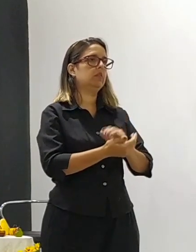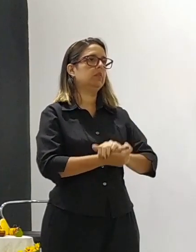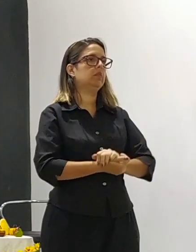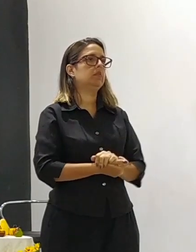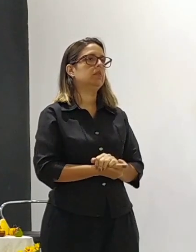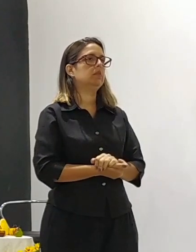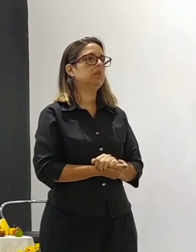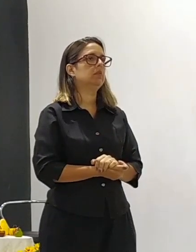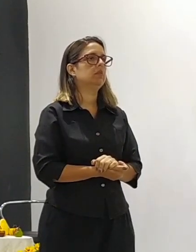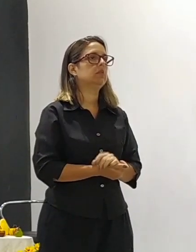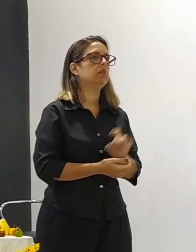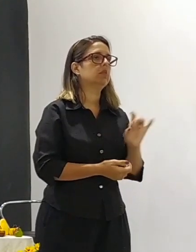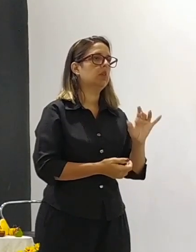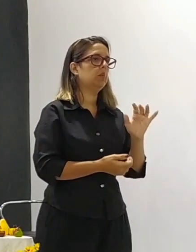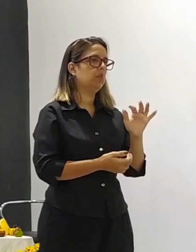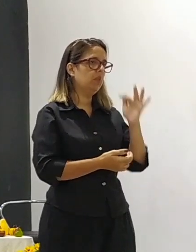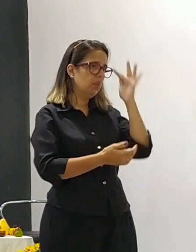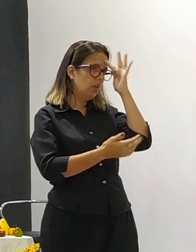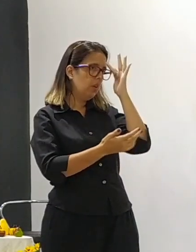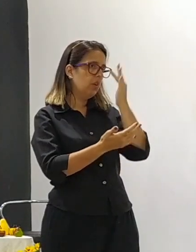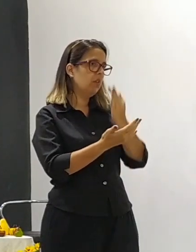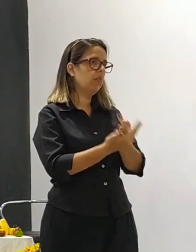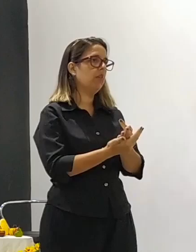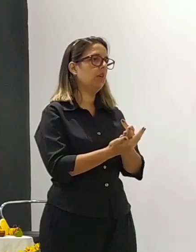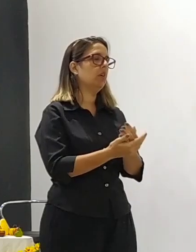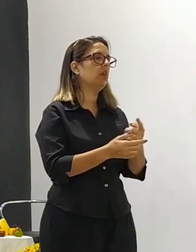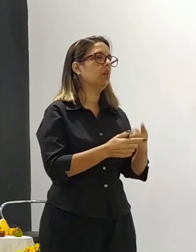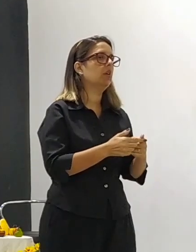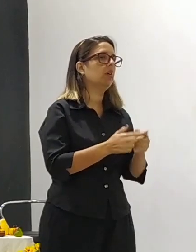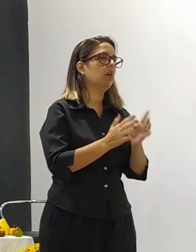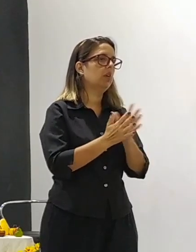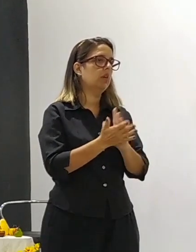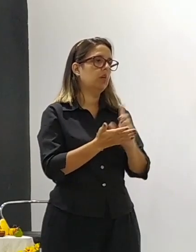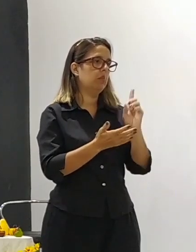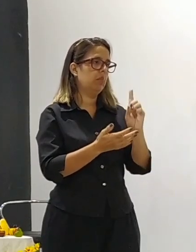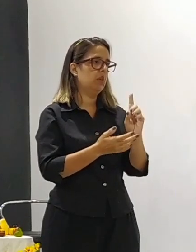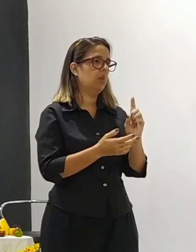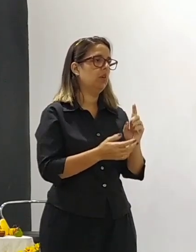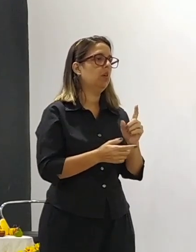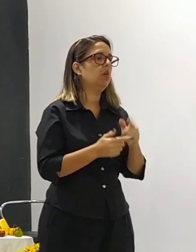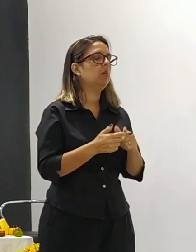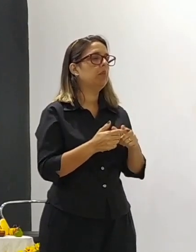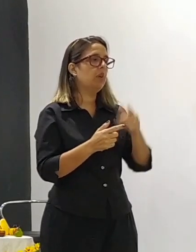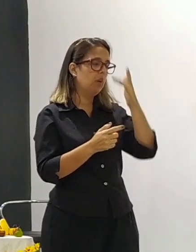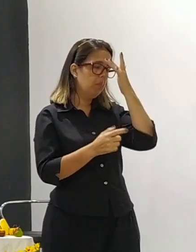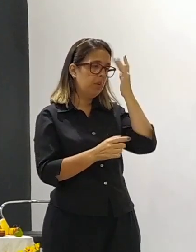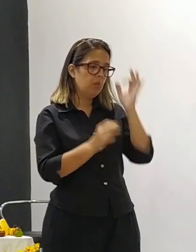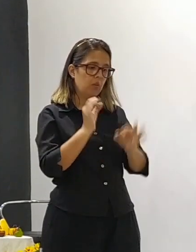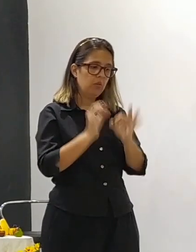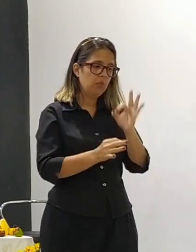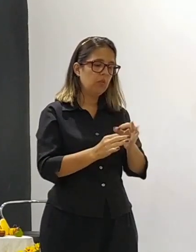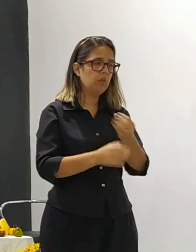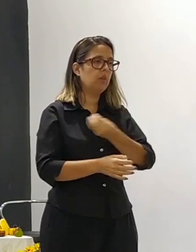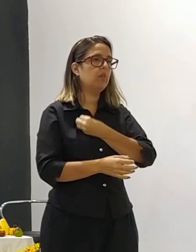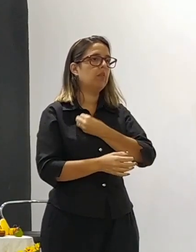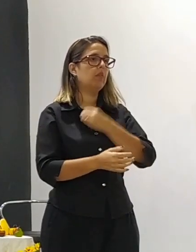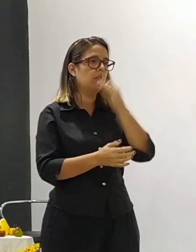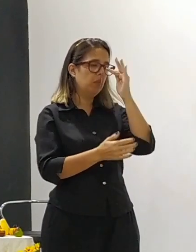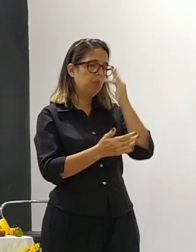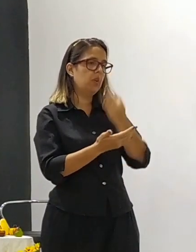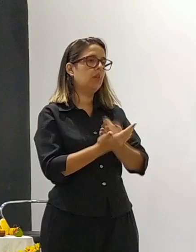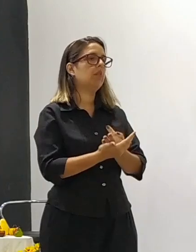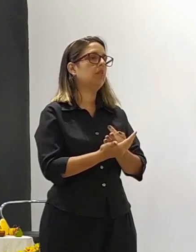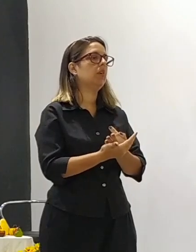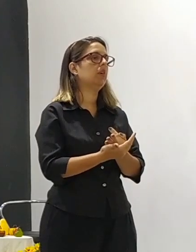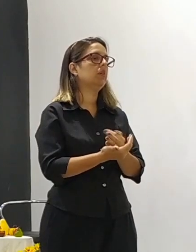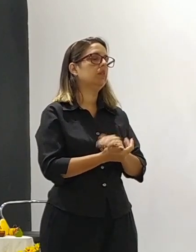têm fé, né? Porque a Bíblia diz que o justo viverá pela fé. Só os que têm fé